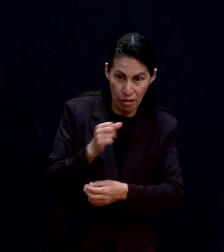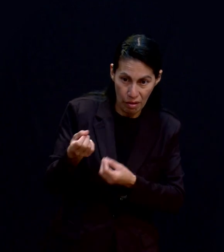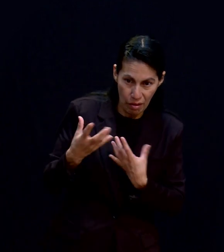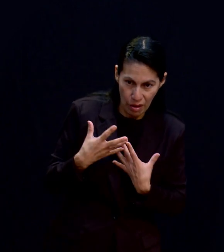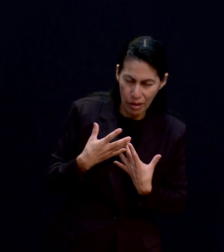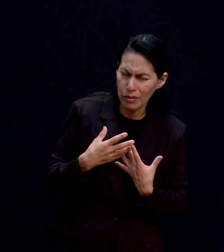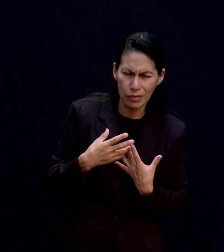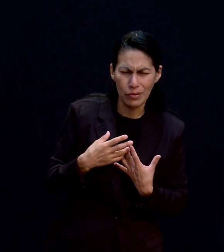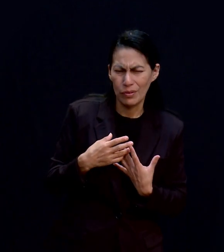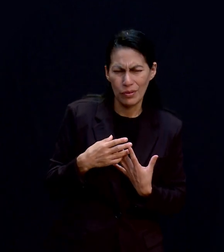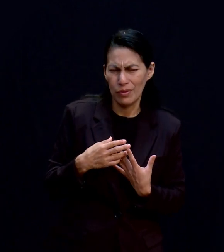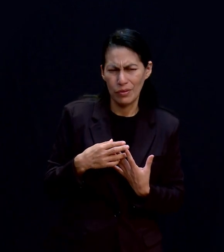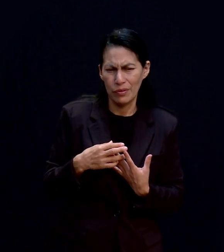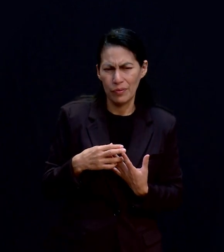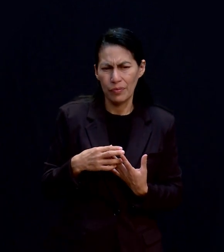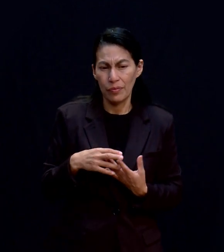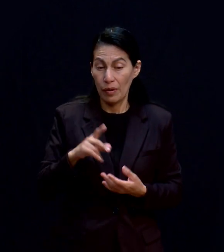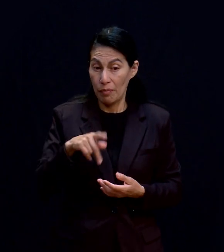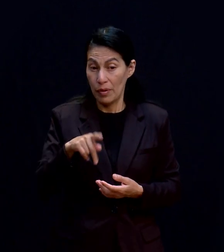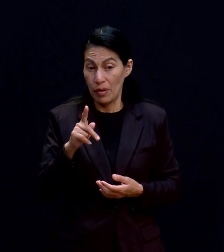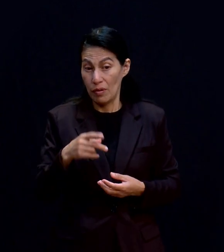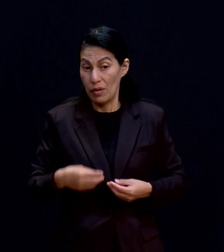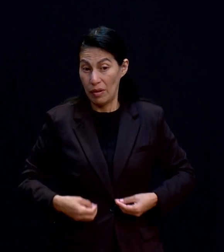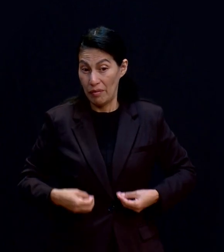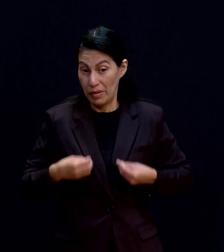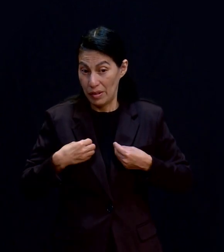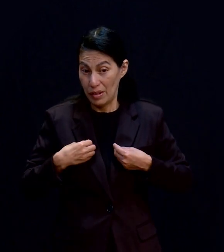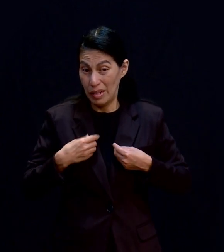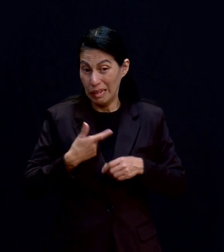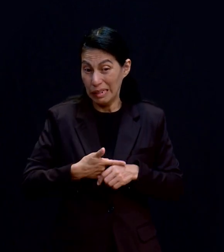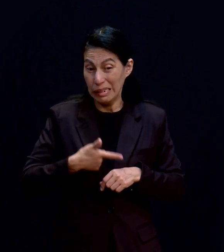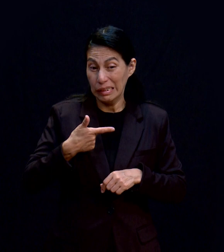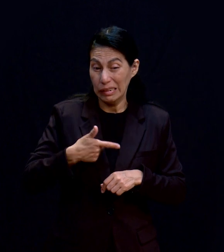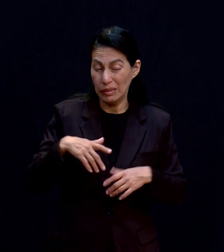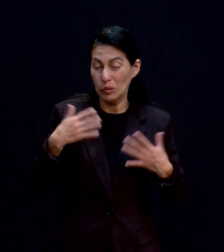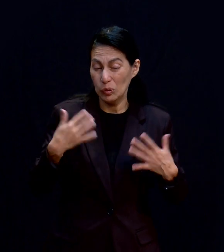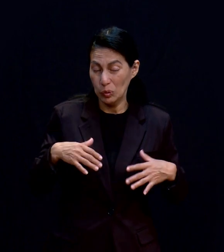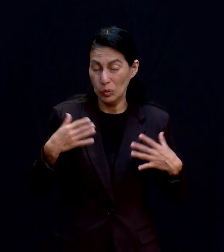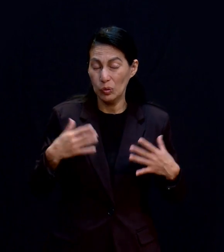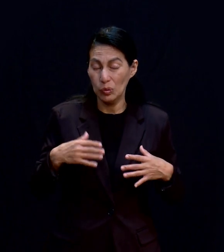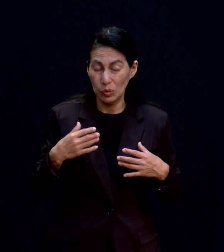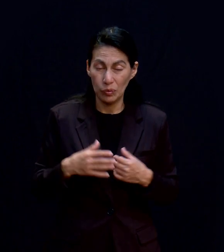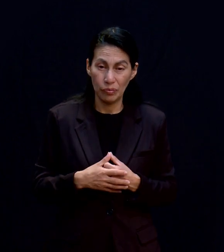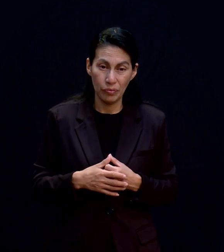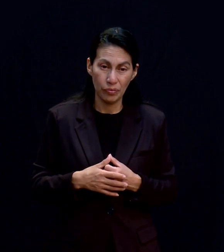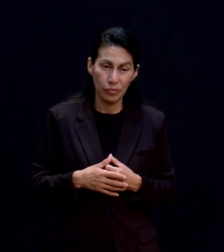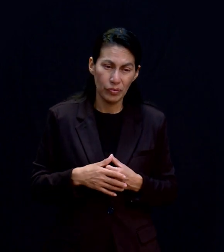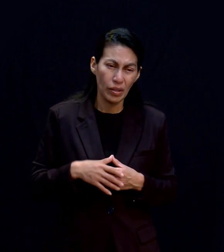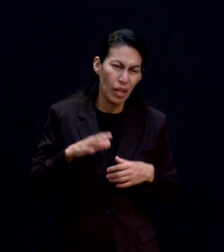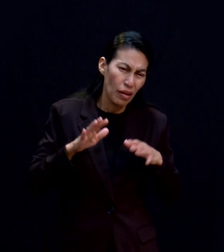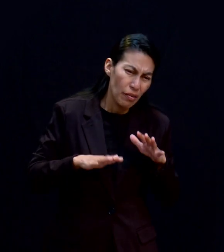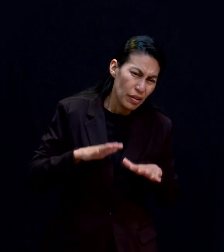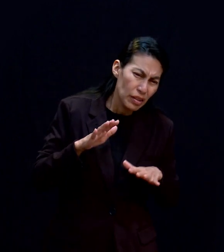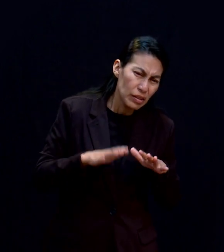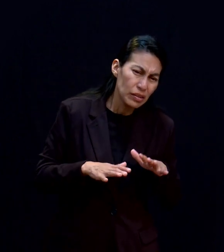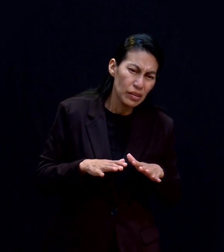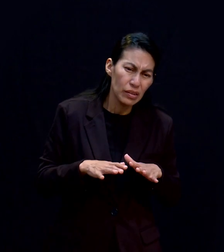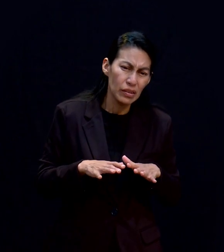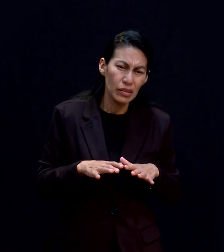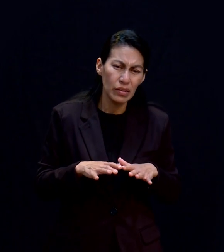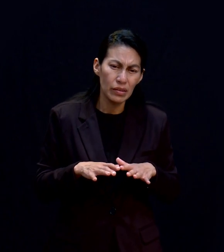por cuenta de mi familia sin embargo sabemos que a veces la vida es cara en ciertas partes y algunos